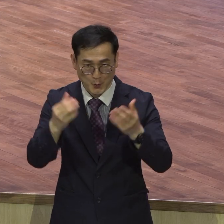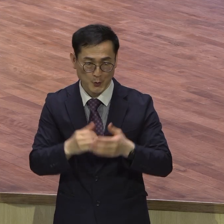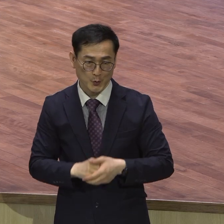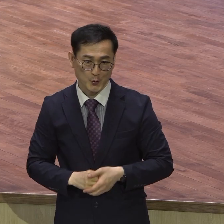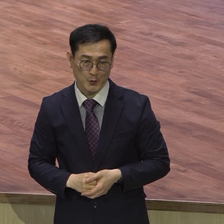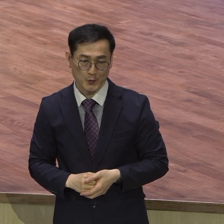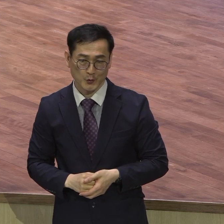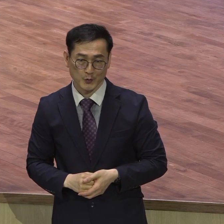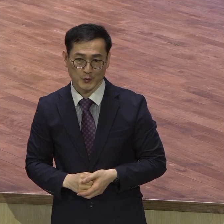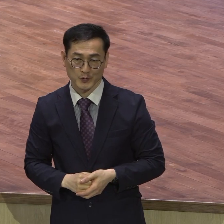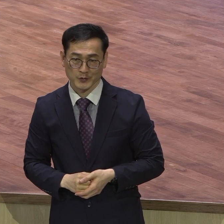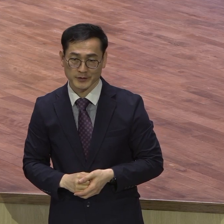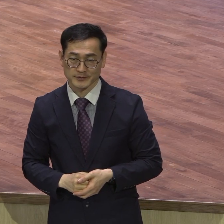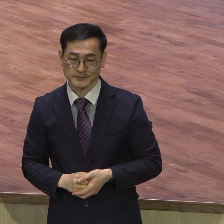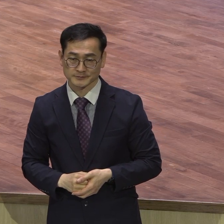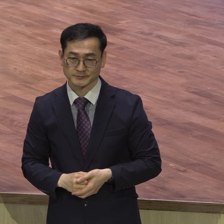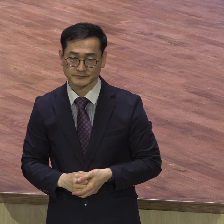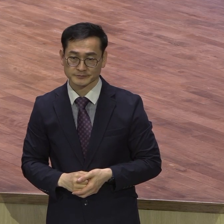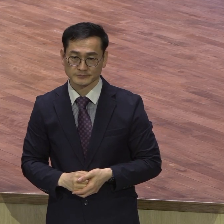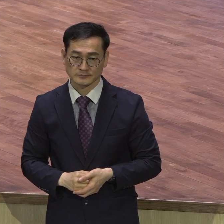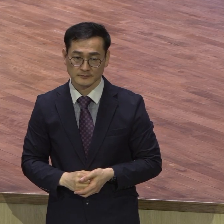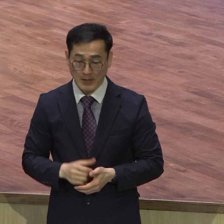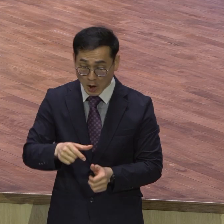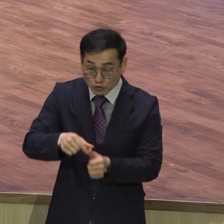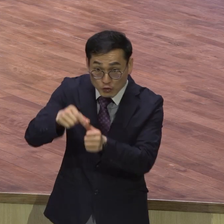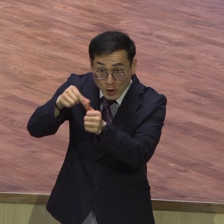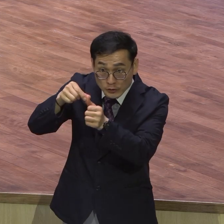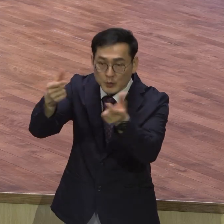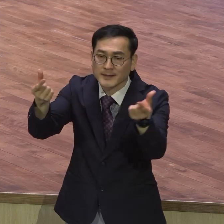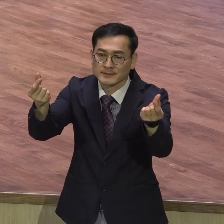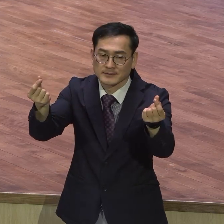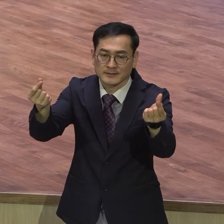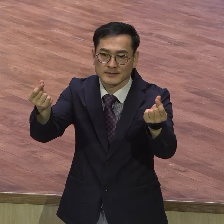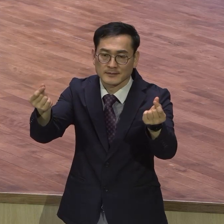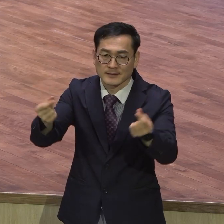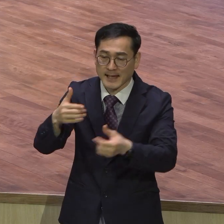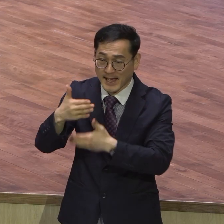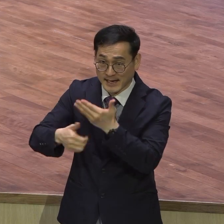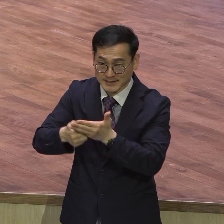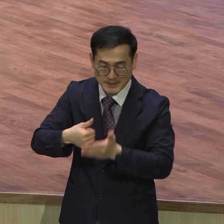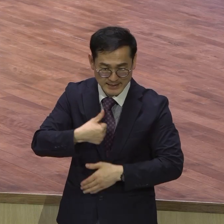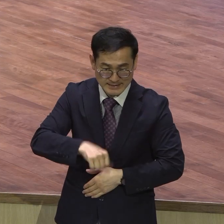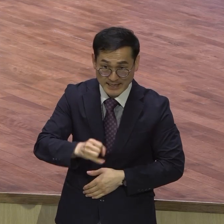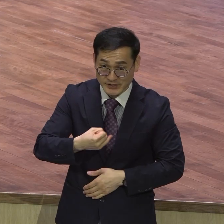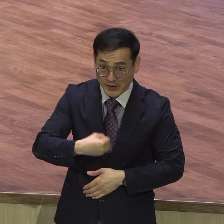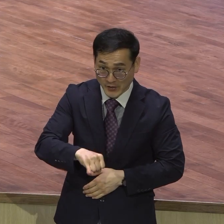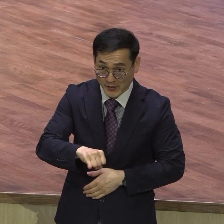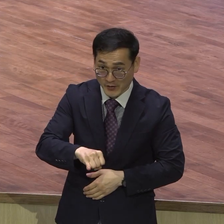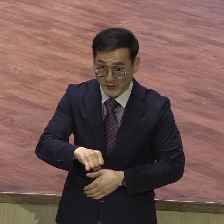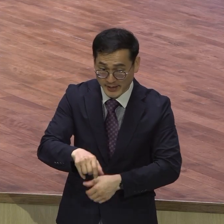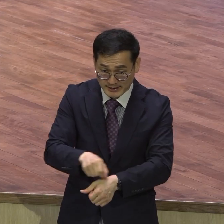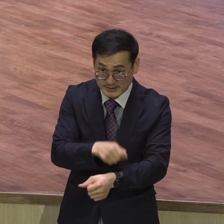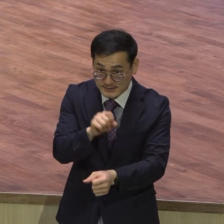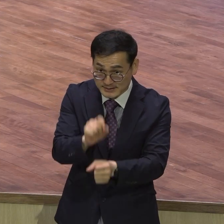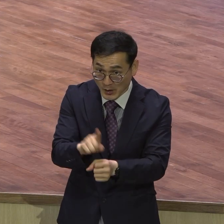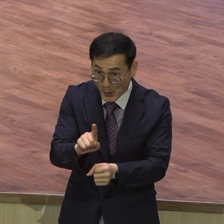제사장은. 우리 구원도 마찬가지예요. 하나님의 자녀의 가장 큰 특징이 뭐냐.